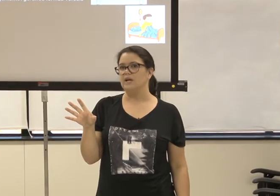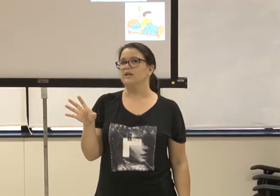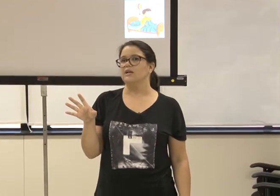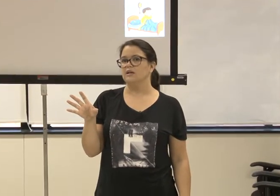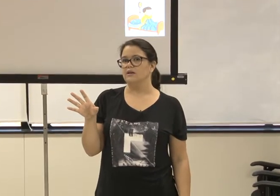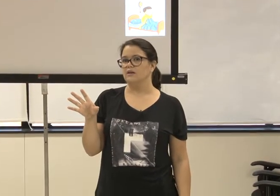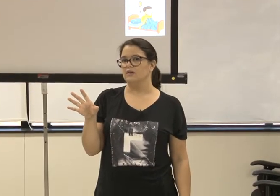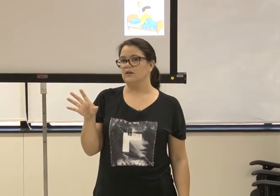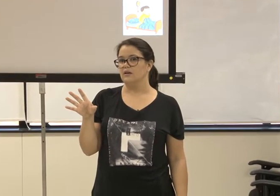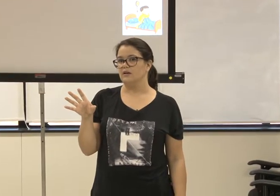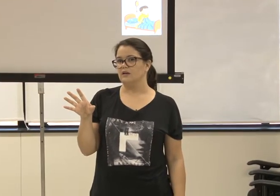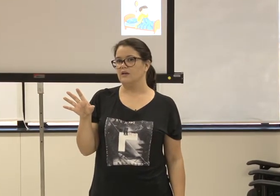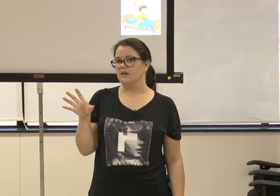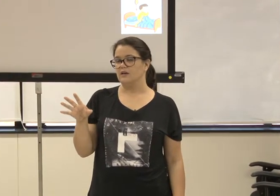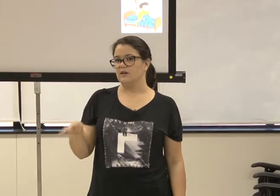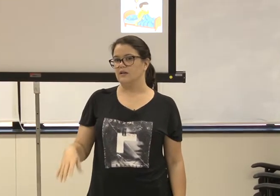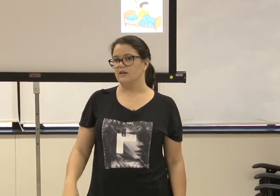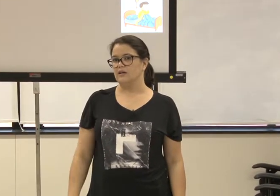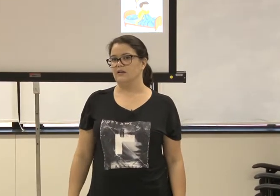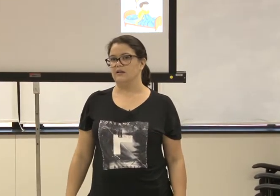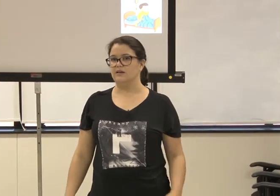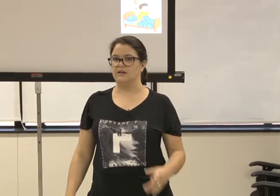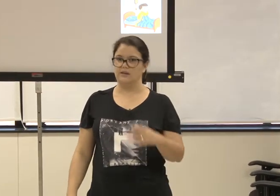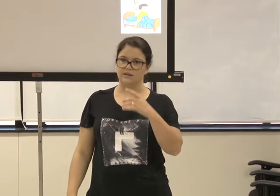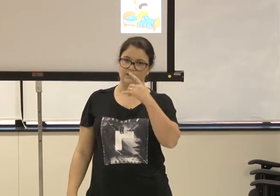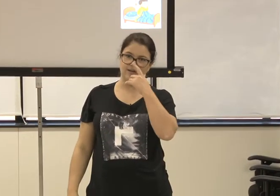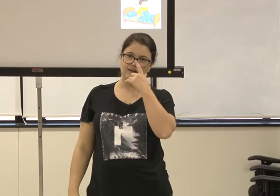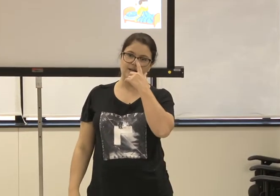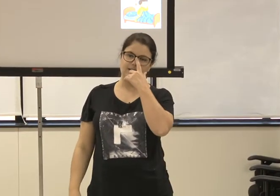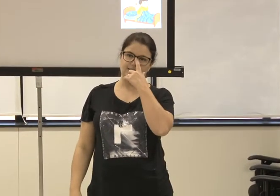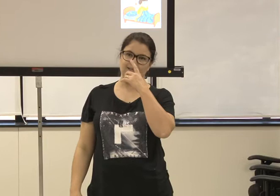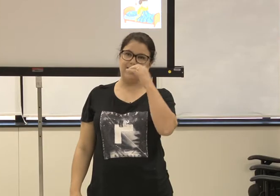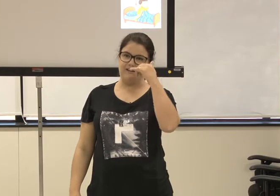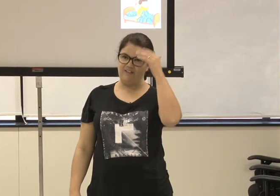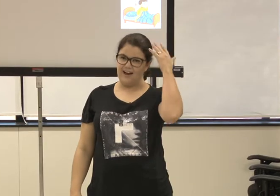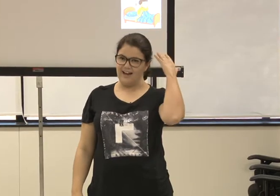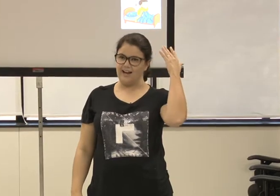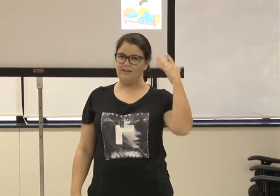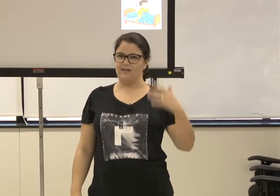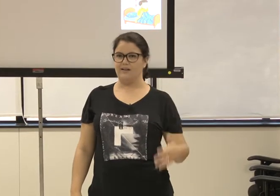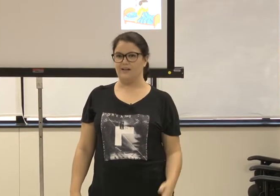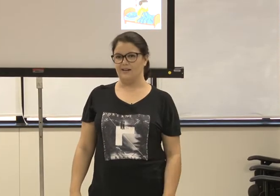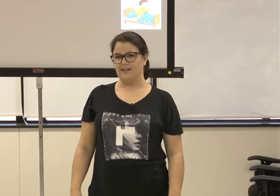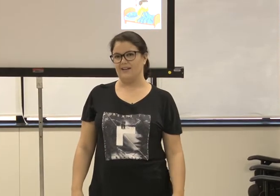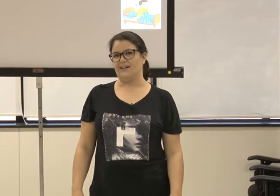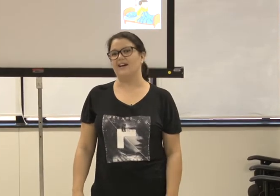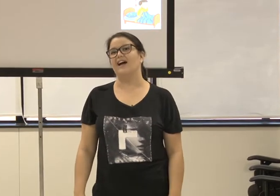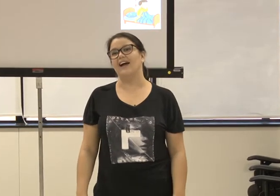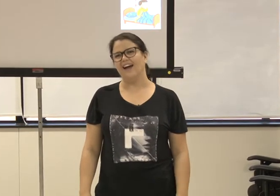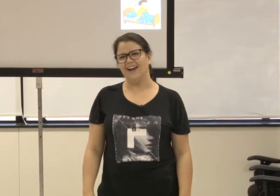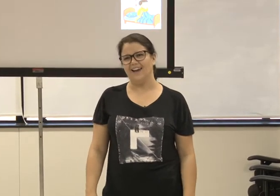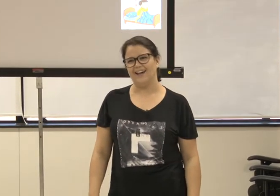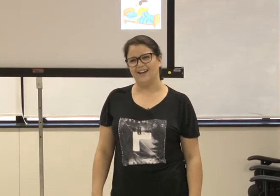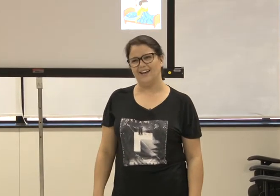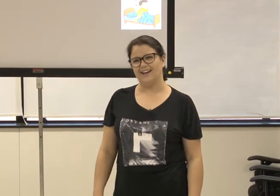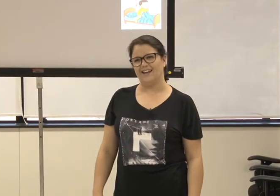for, não colocar a cabeça se banhar. Se banhar do pescoço pra baixo. Se lavar é a Lavar cabelo. É? Se